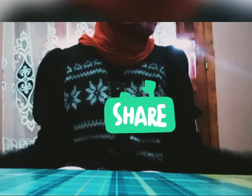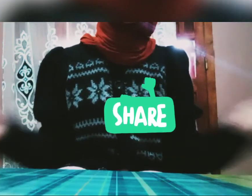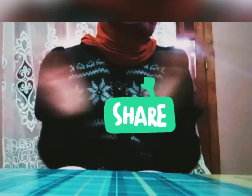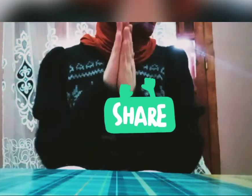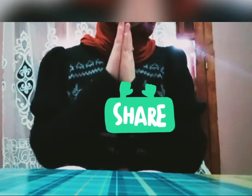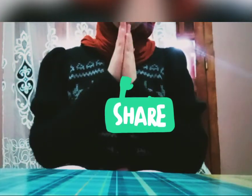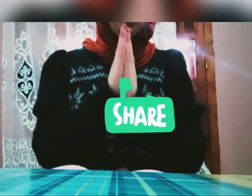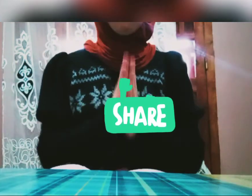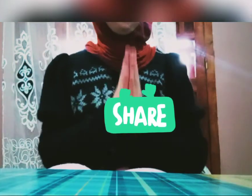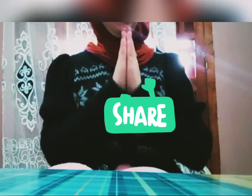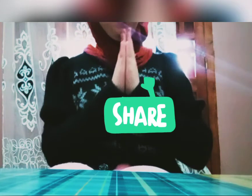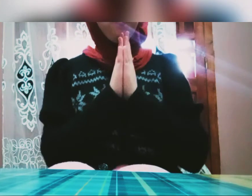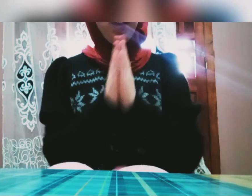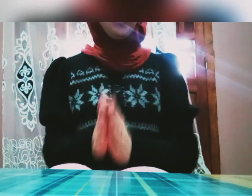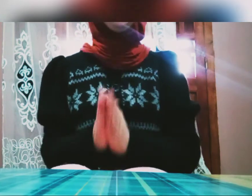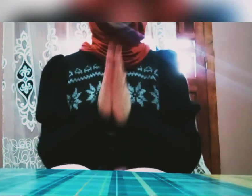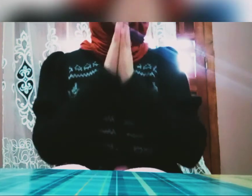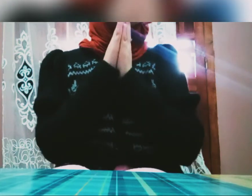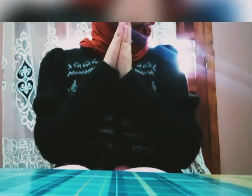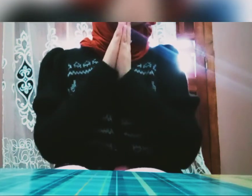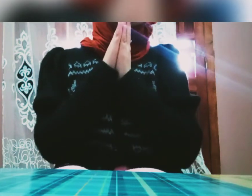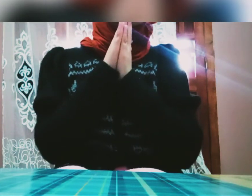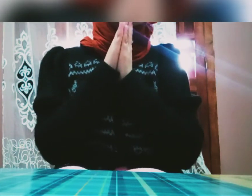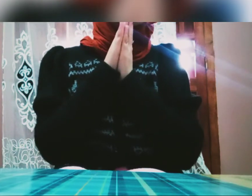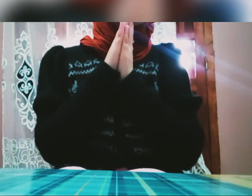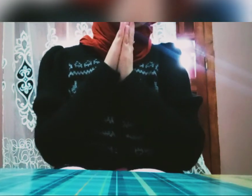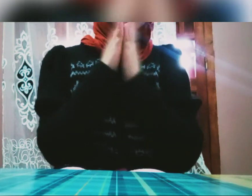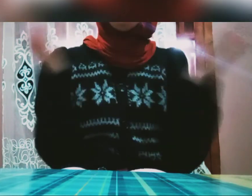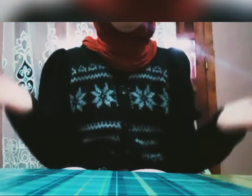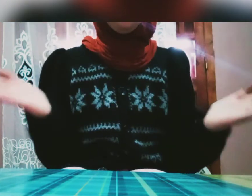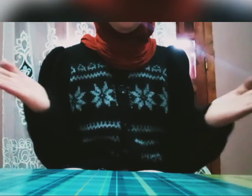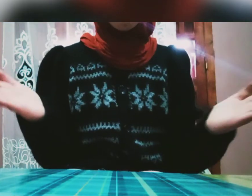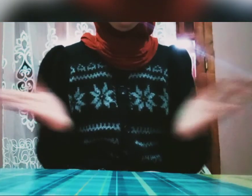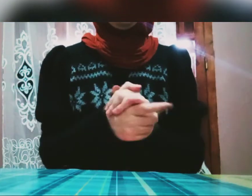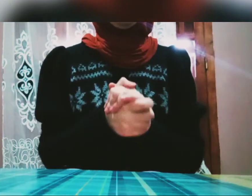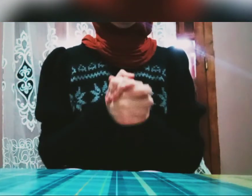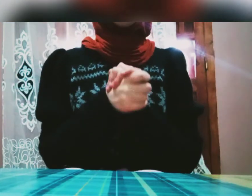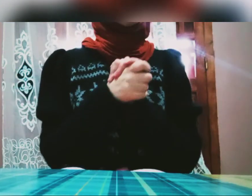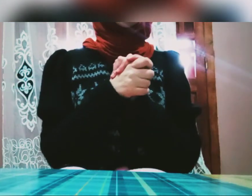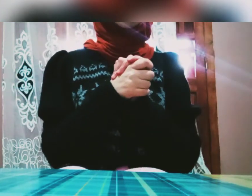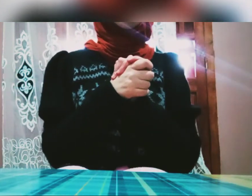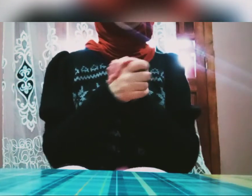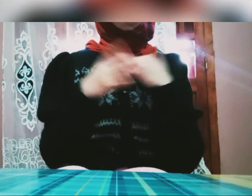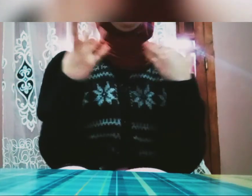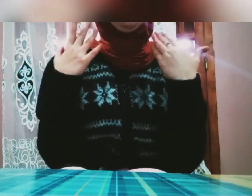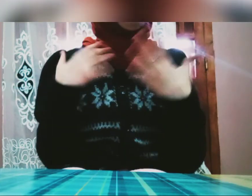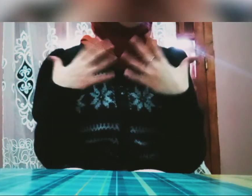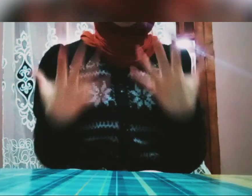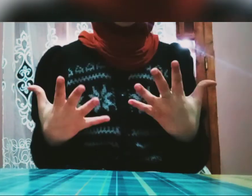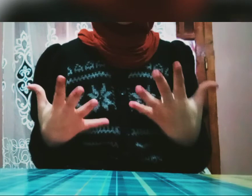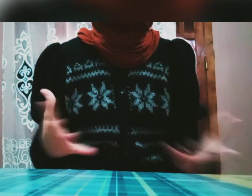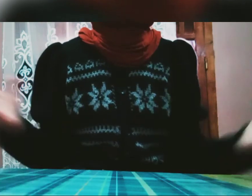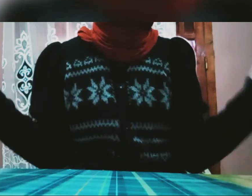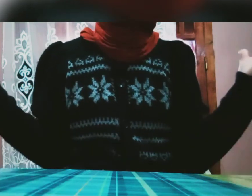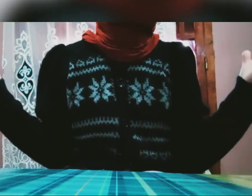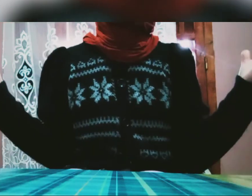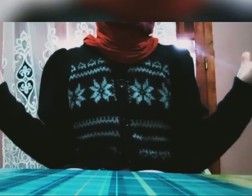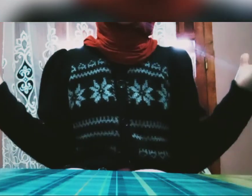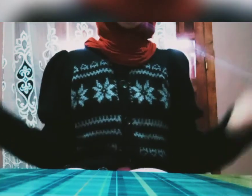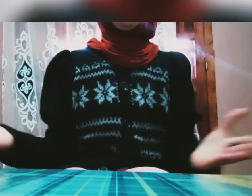استفدتي طلابي واحبائي ونحبهم بزاف انا على قلبي، ونتمنى نشوفكم ديما ناجحين ومتفوقين. وبون كوراج